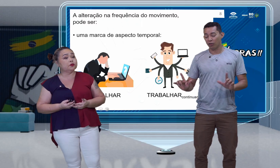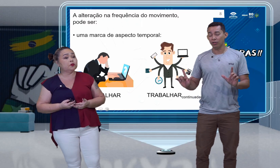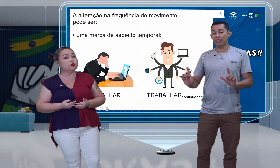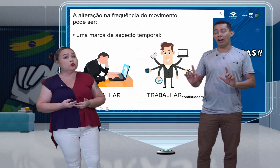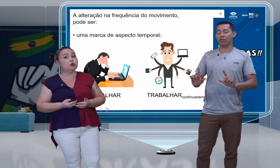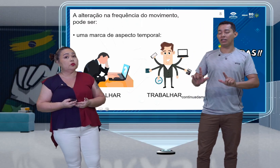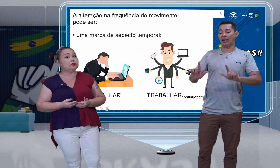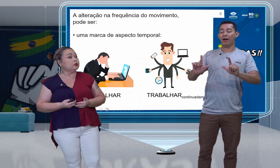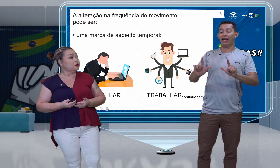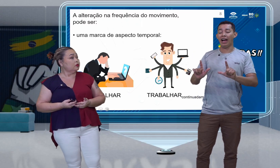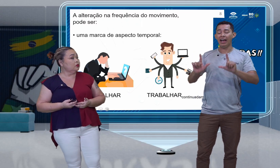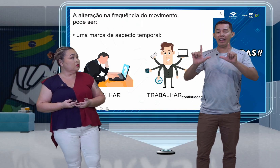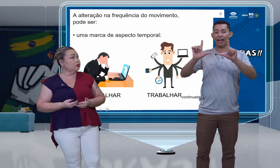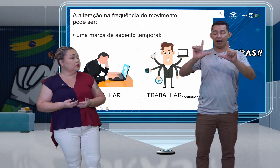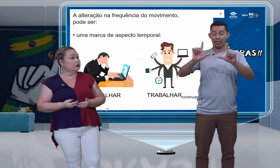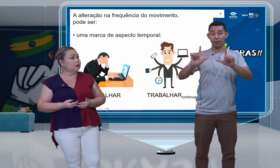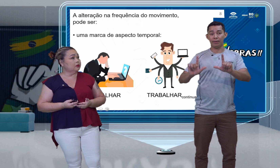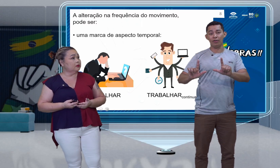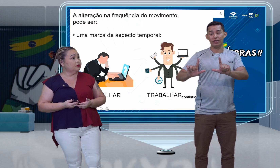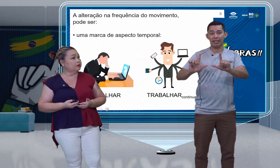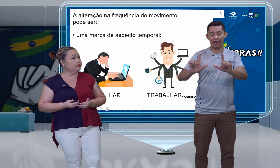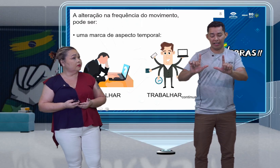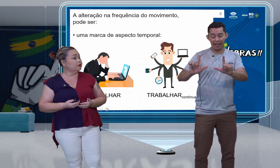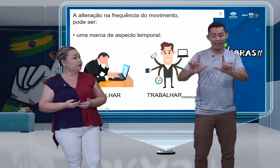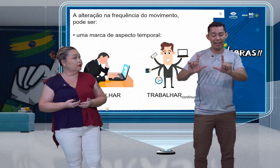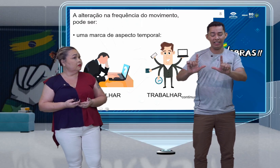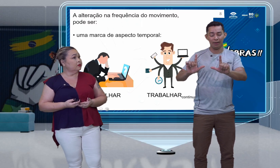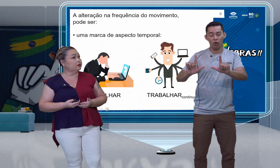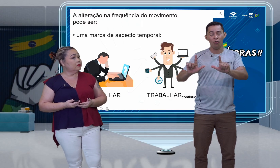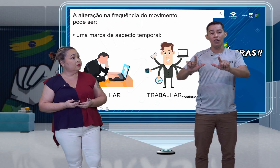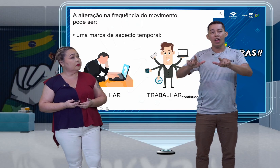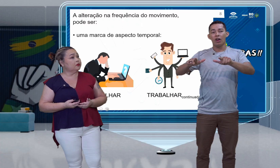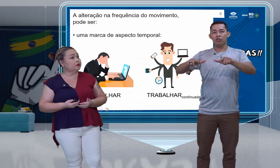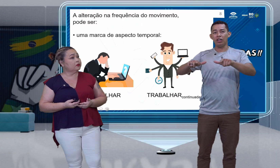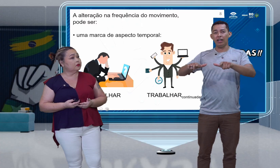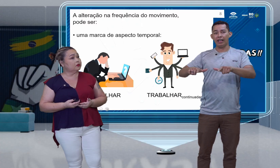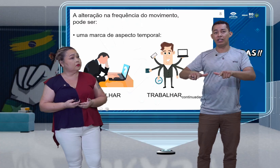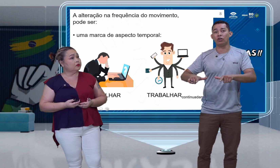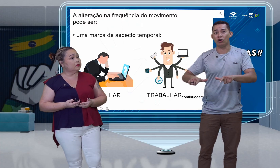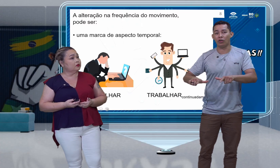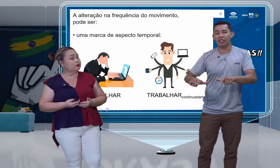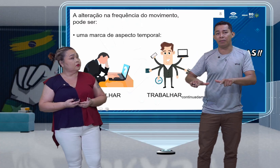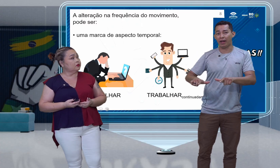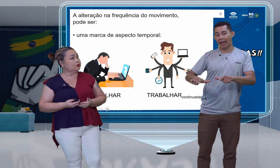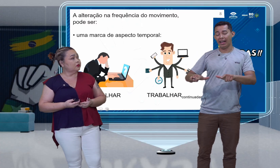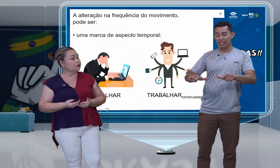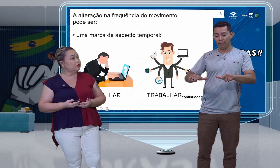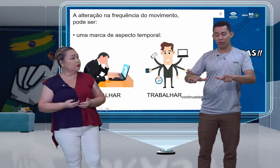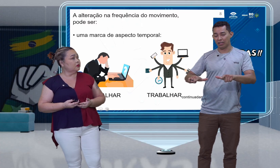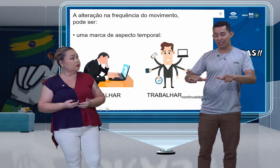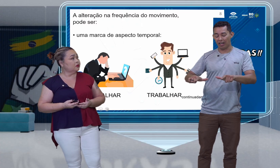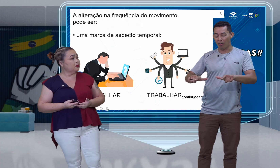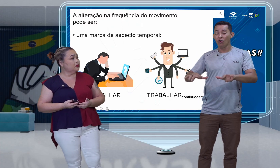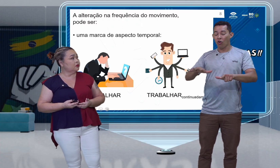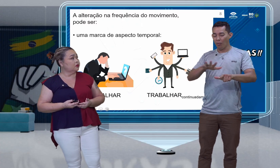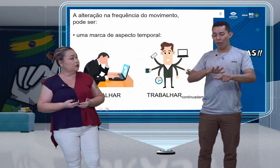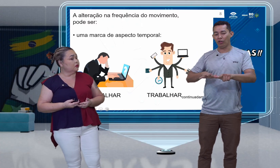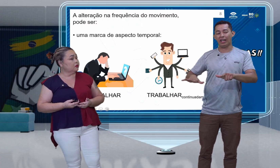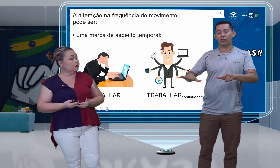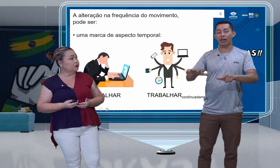o sinal de trabalhar é as mãos aqui em L, tá bom? Direciono aqui para essa posição, com ponto de